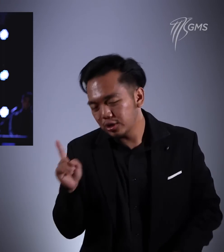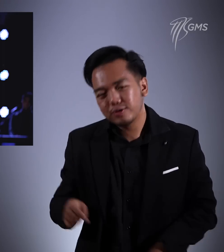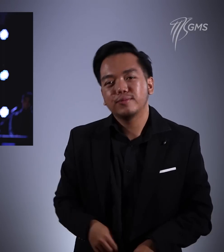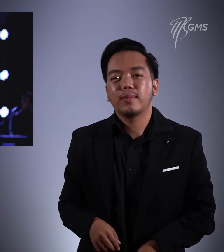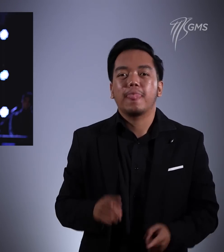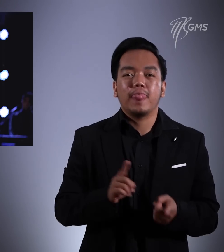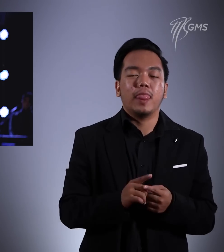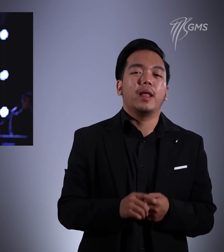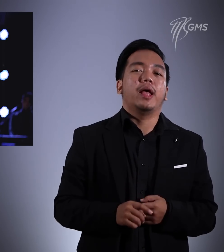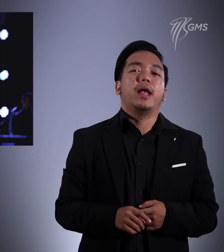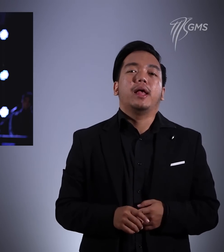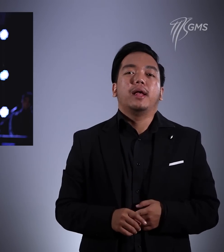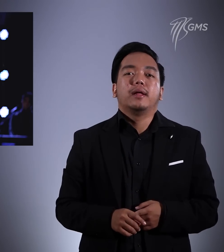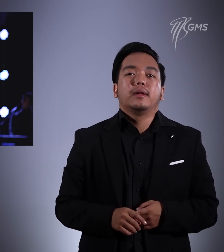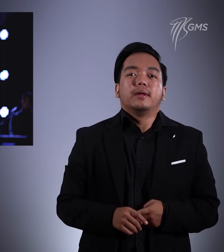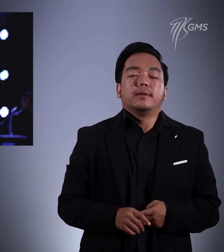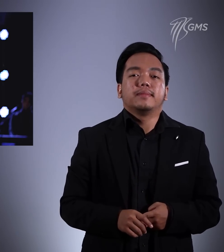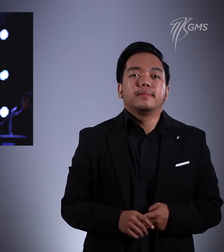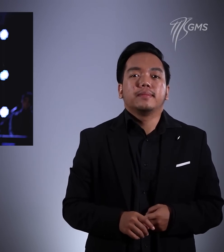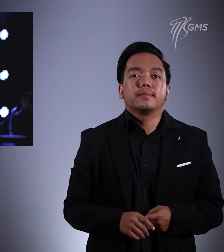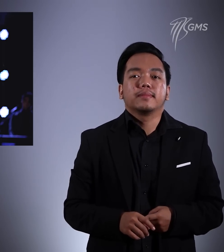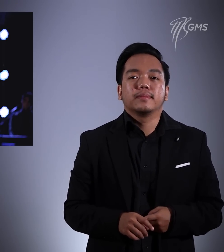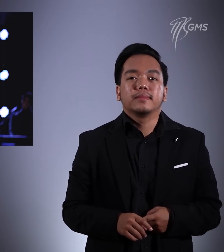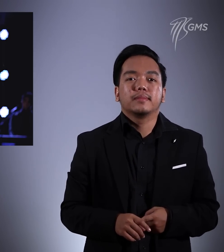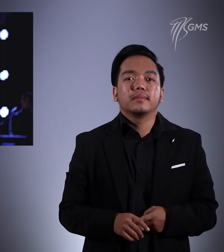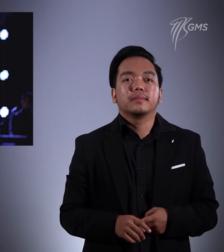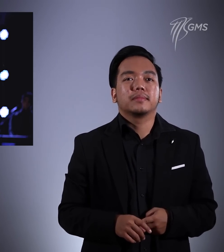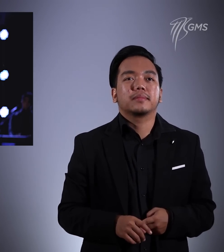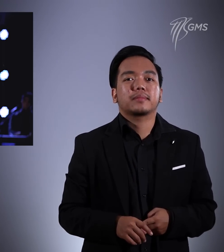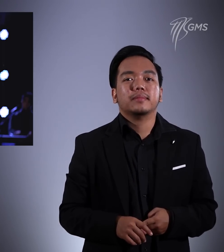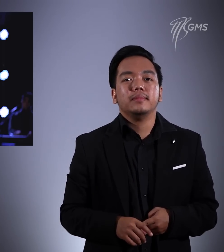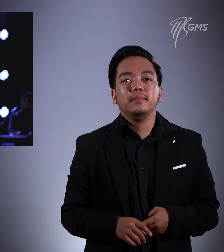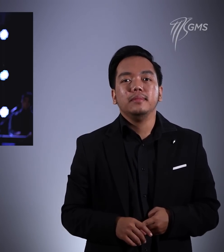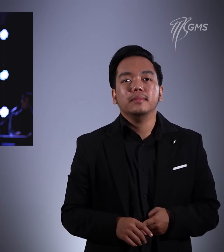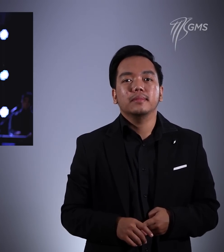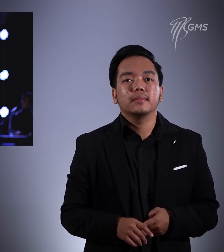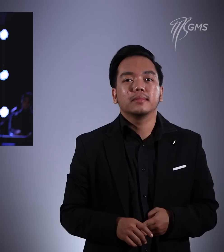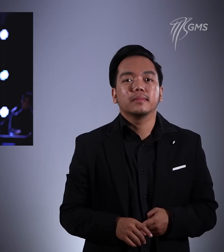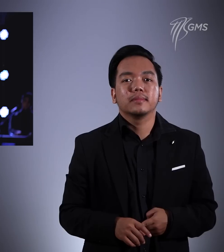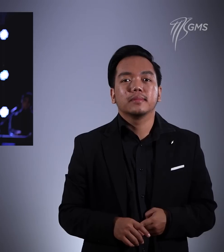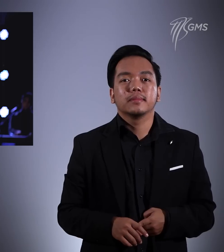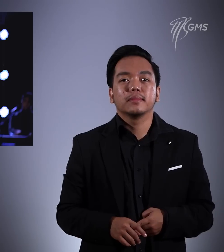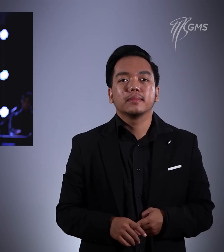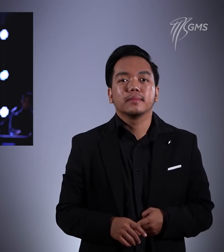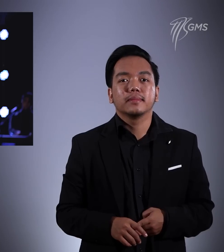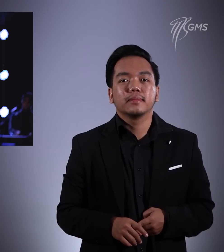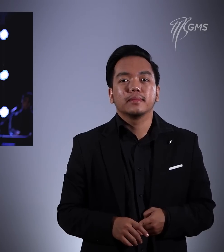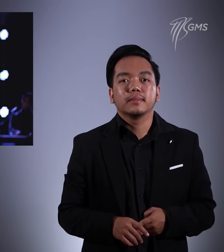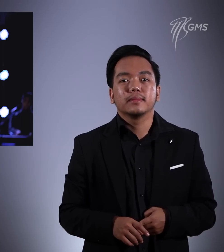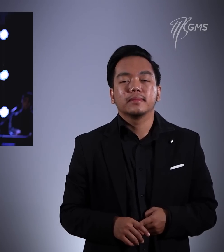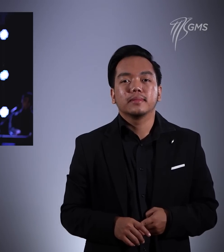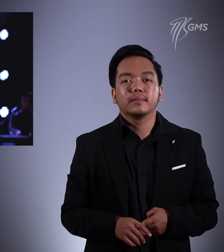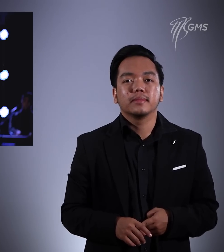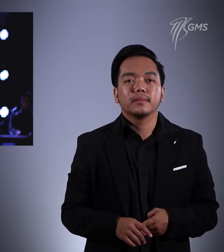Apa yang saya jelaskan tadi cukup untuk bisa merangsang sebuah imajinasi akan firman Allah yang selama ini Anda telah